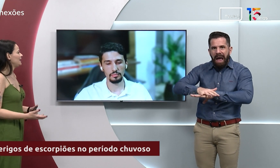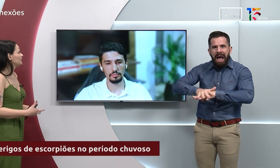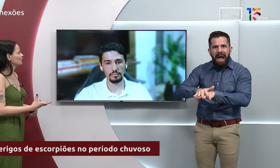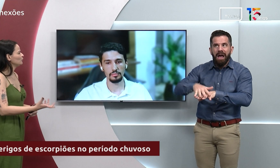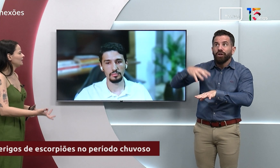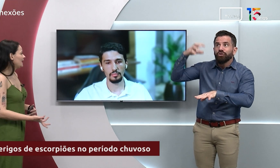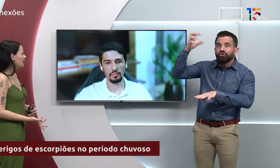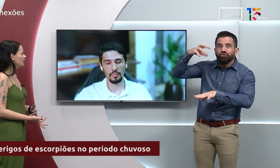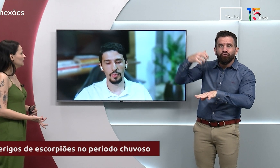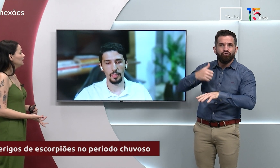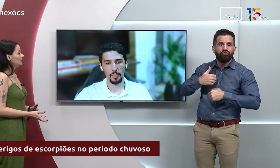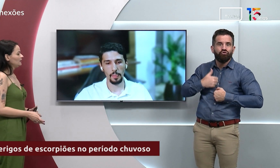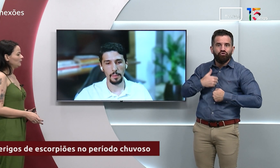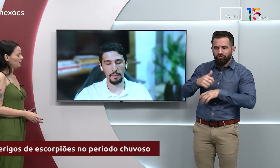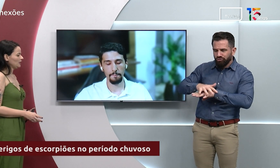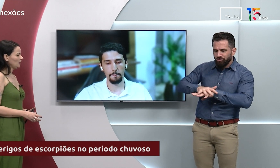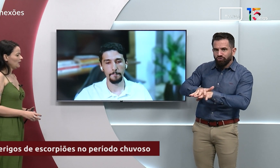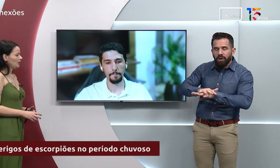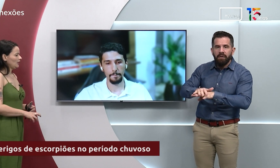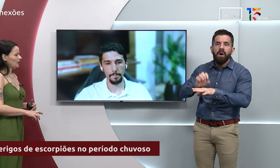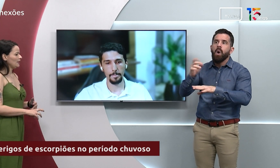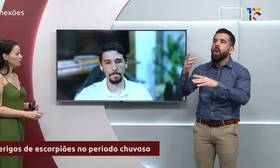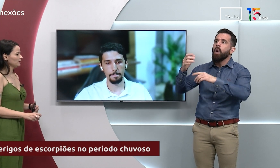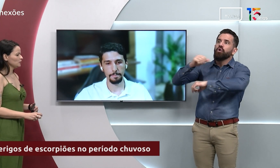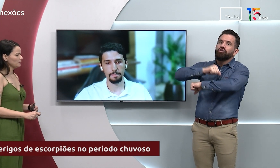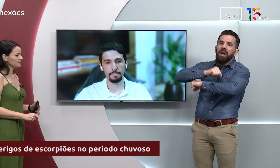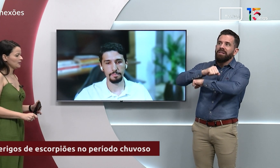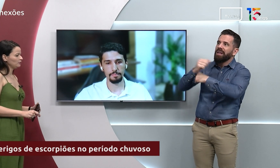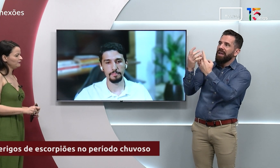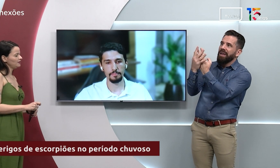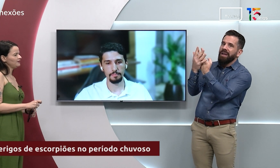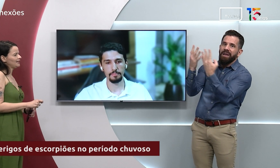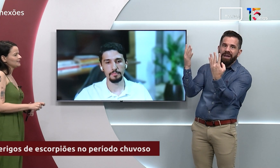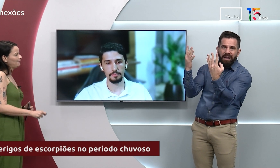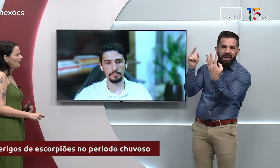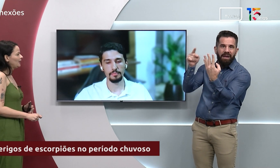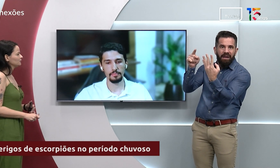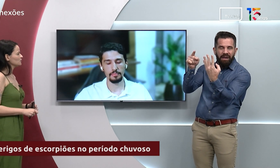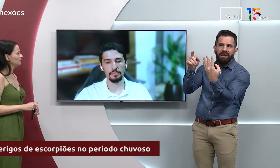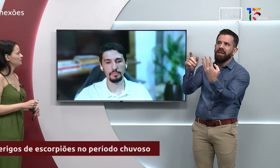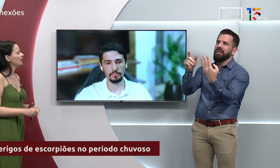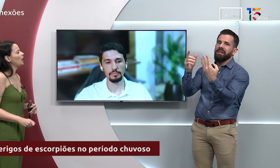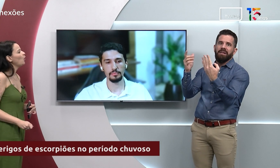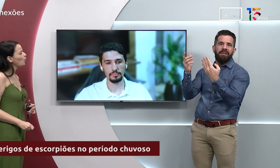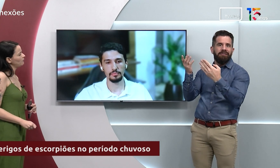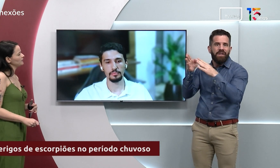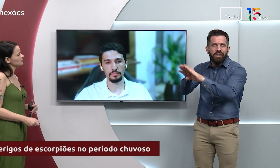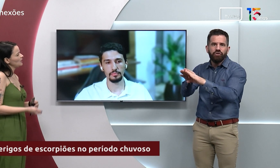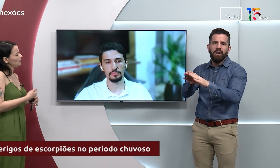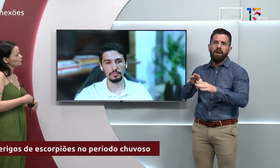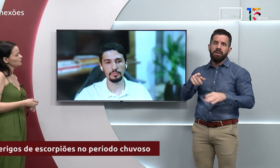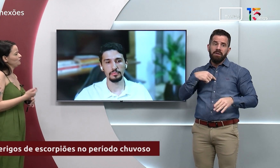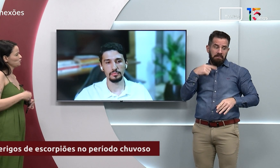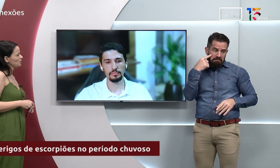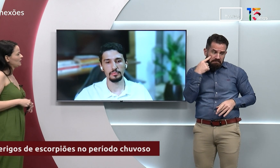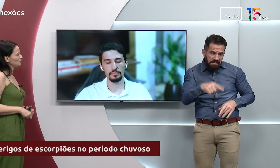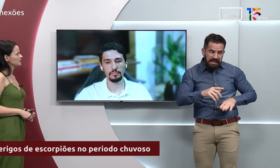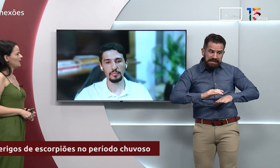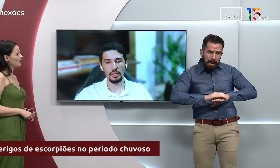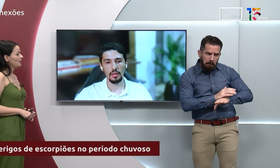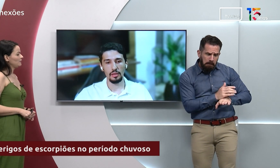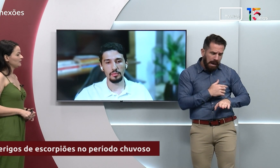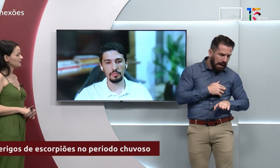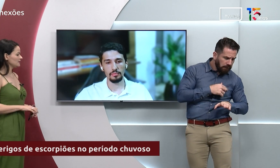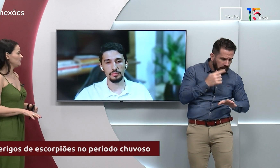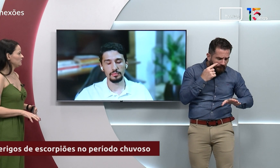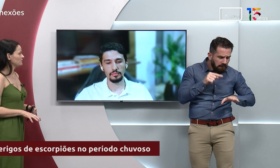alguma barreira, como tela. E também é importante, por exemplo, verificar sapatos ou verificar roupas antes de vestir,